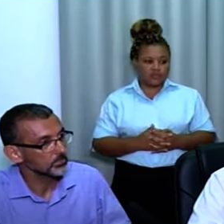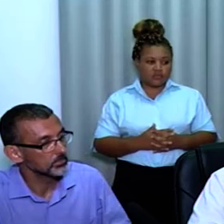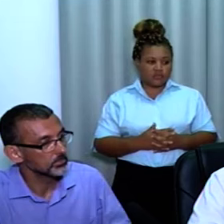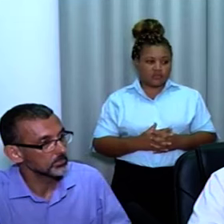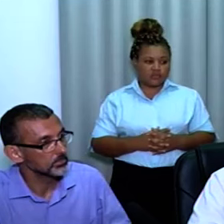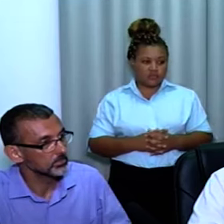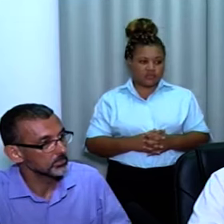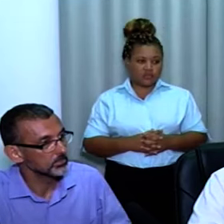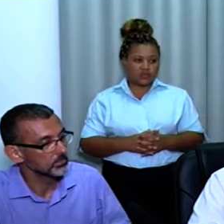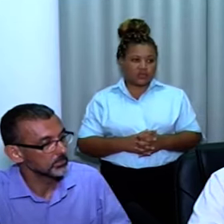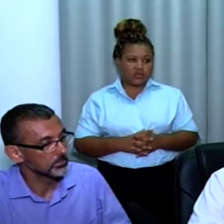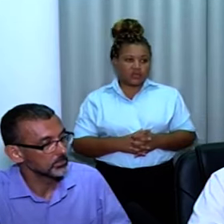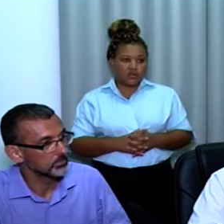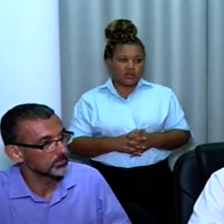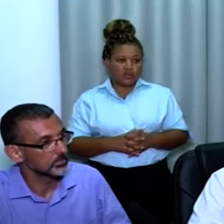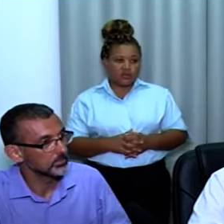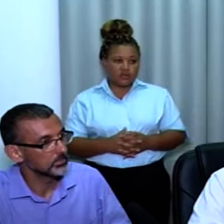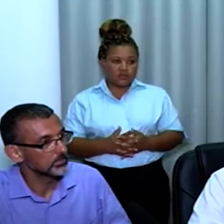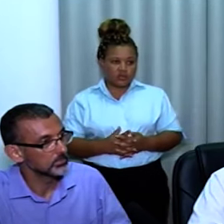disons que c'est une